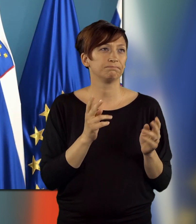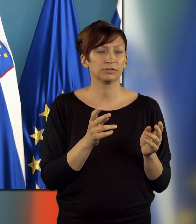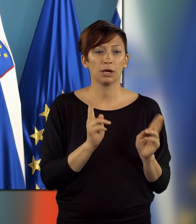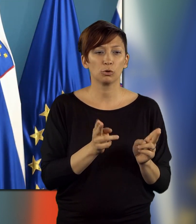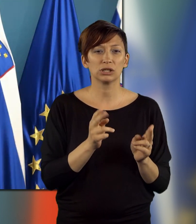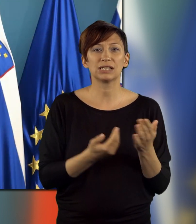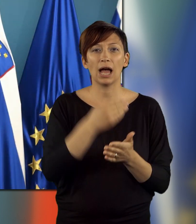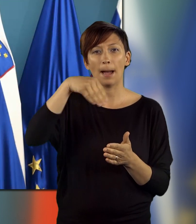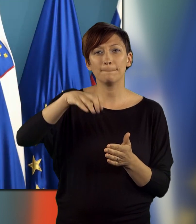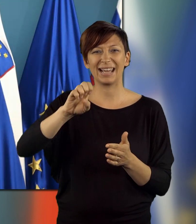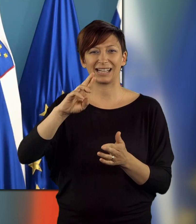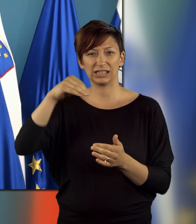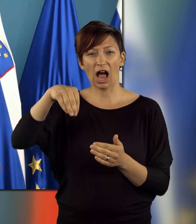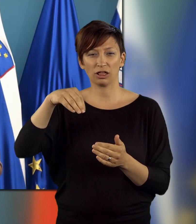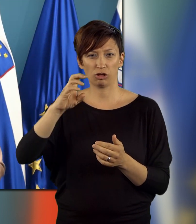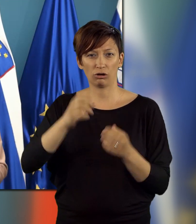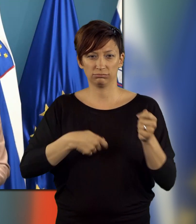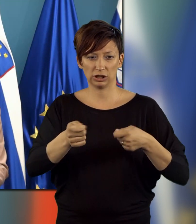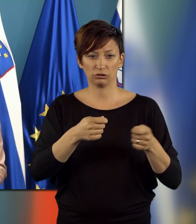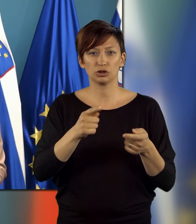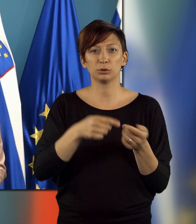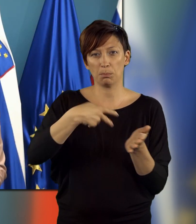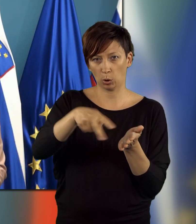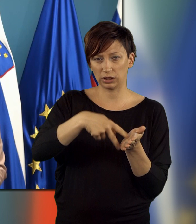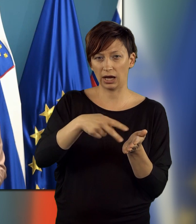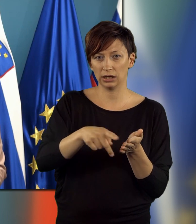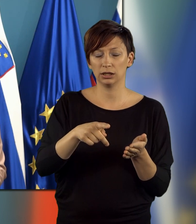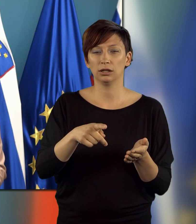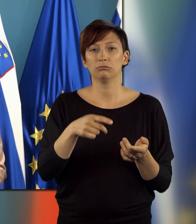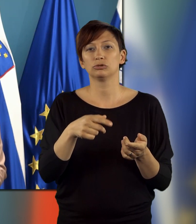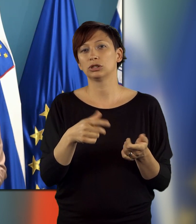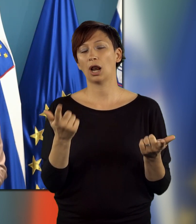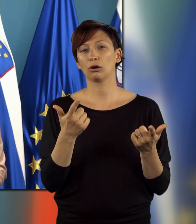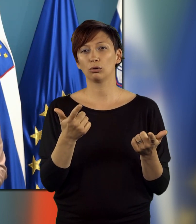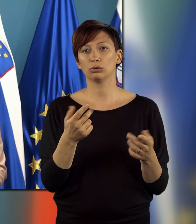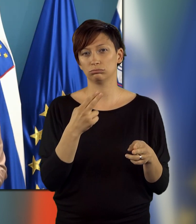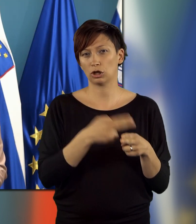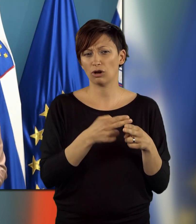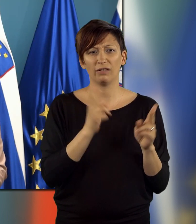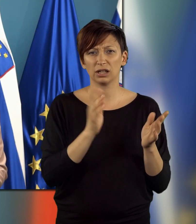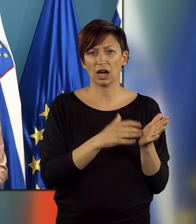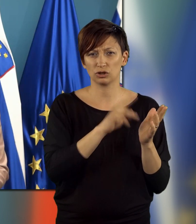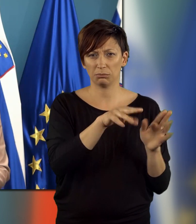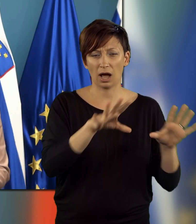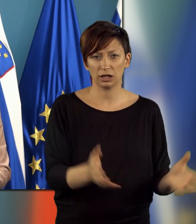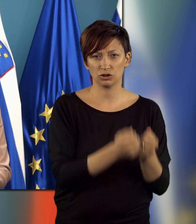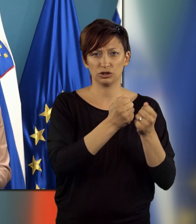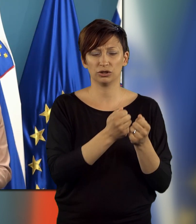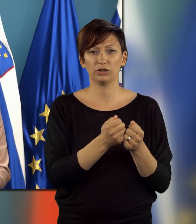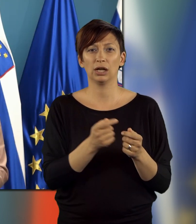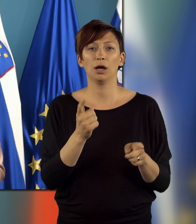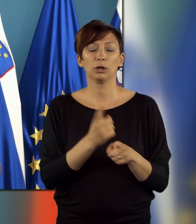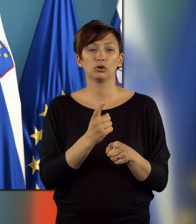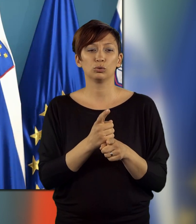za Mercator, ukolikor bi denimo šel v prodajo, če da, kakšni so ti scenariji. Včeraj je denimo samo Hribar Milič